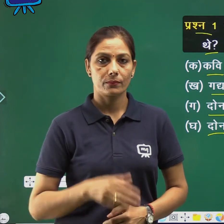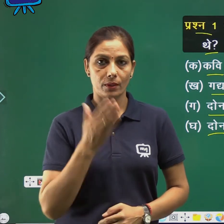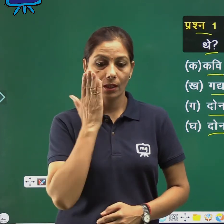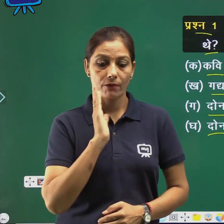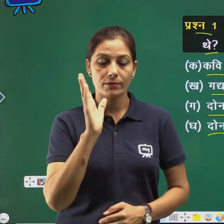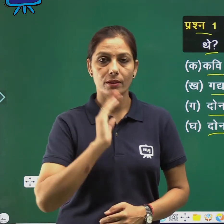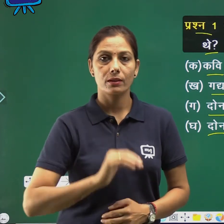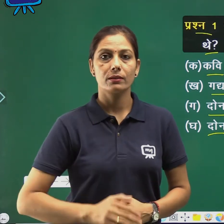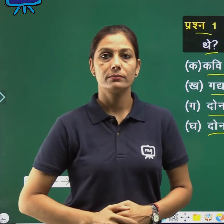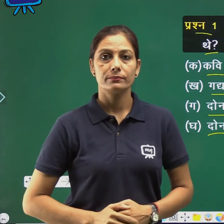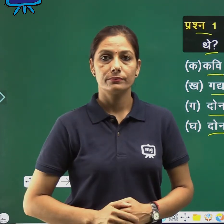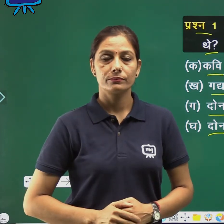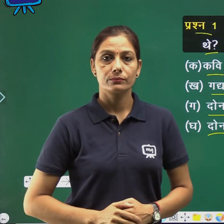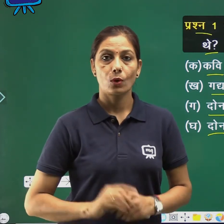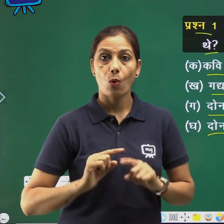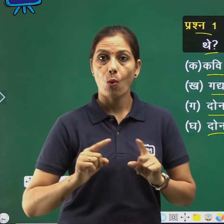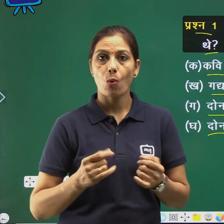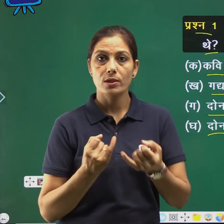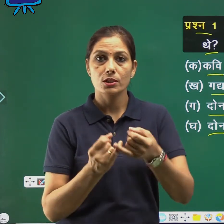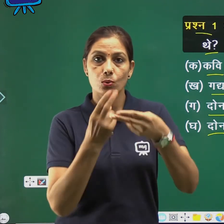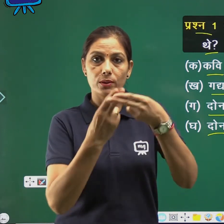कविता और गद्य